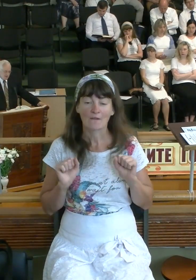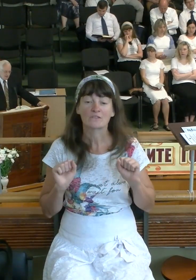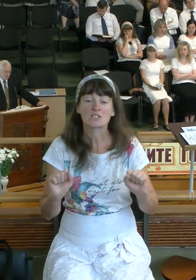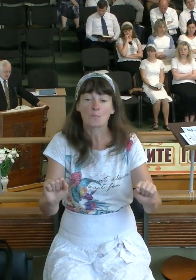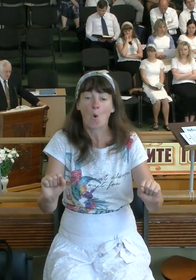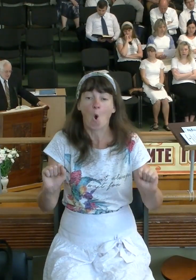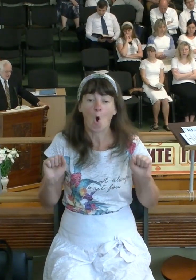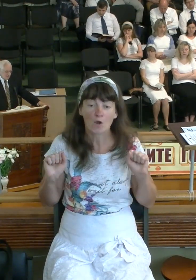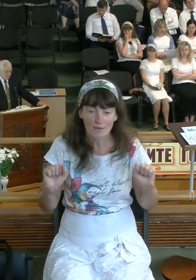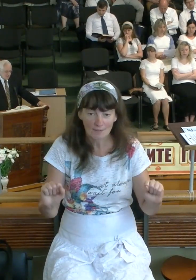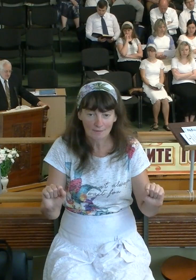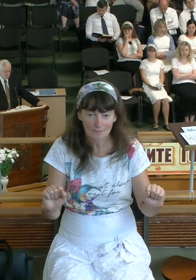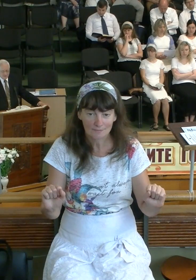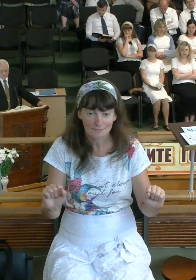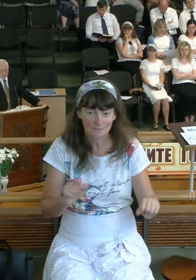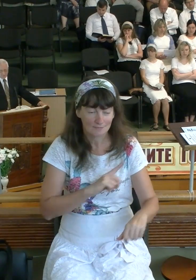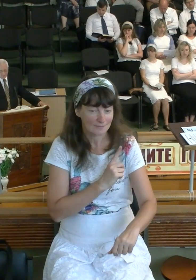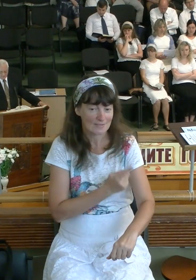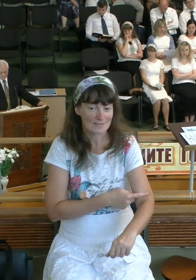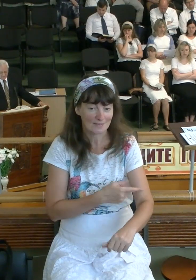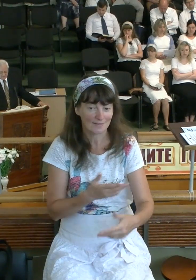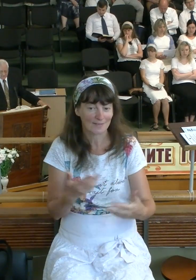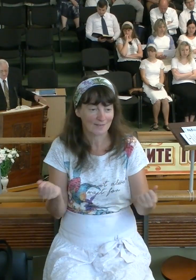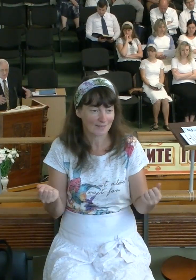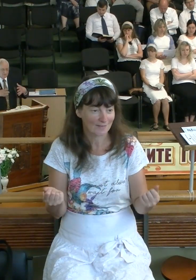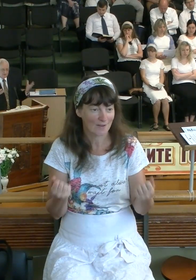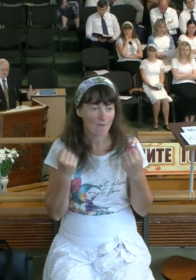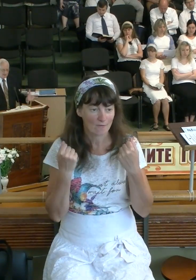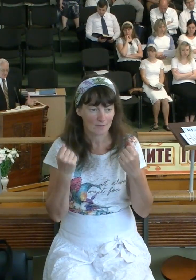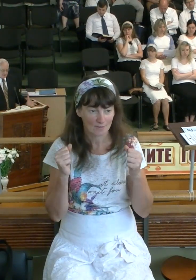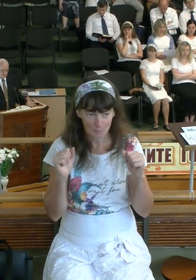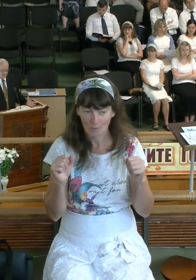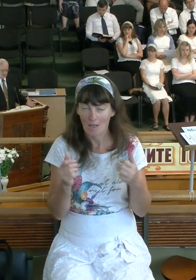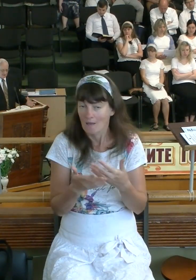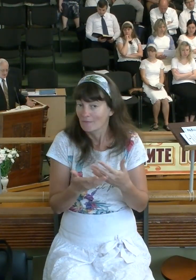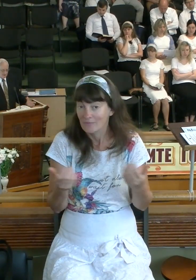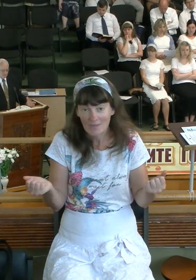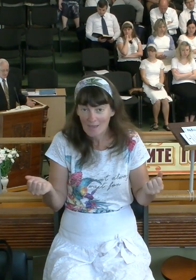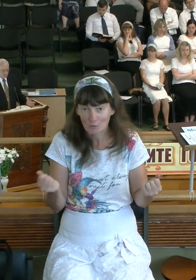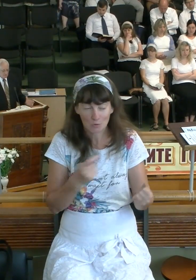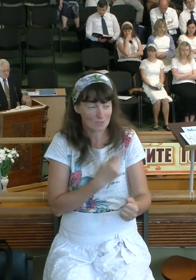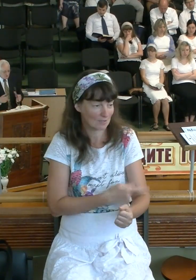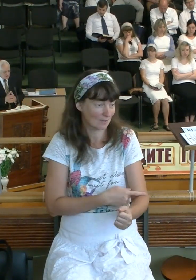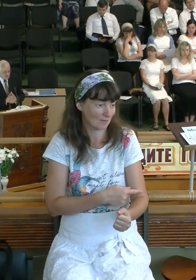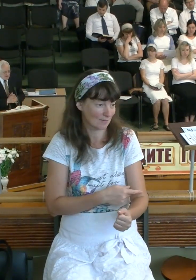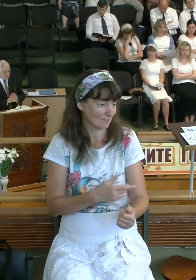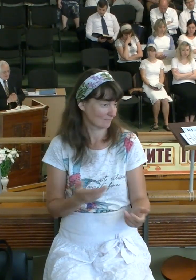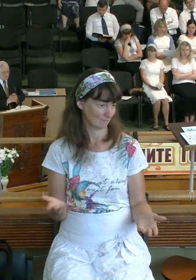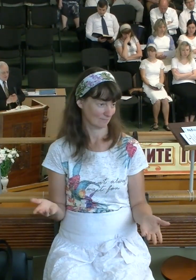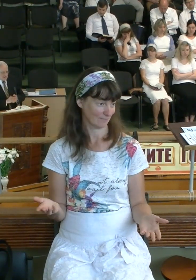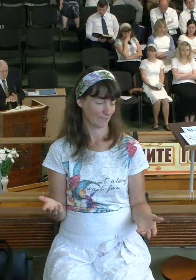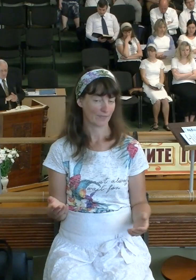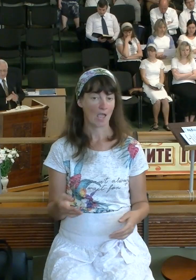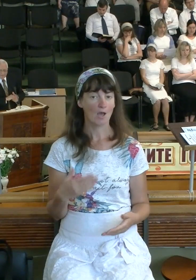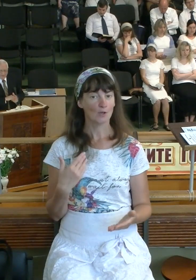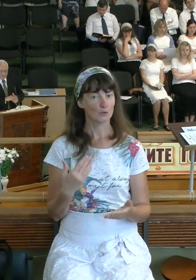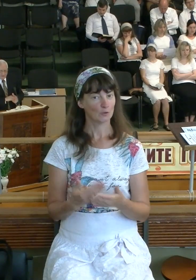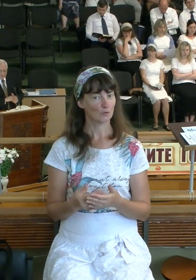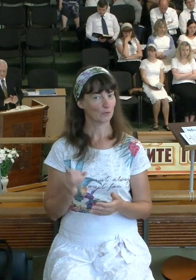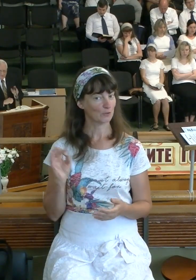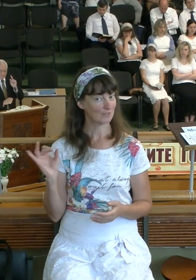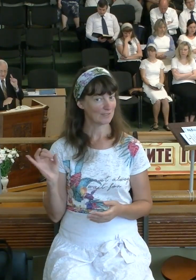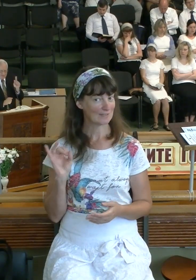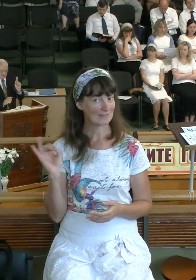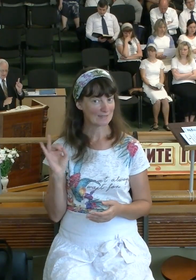чем не принесет пользы, если у него нет силы. Но что интересно, друзья, вопрос